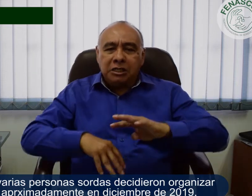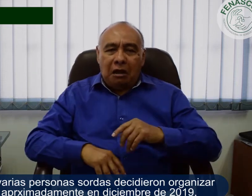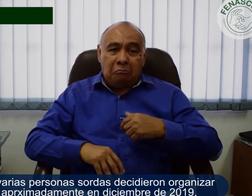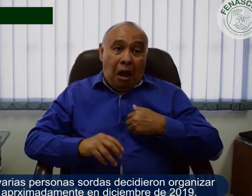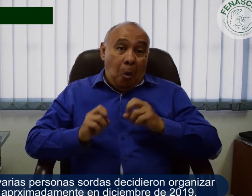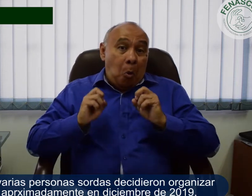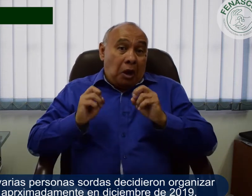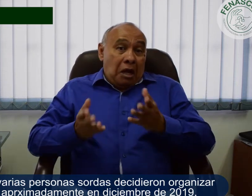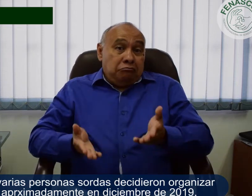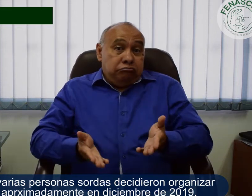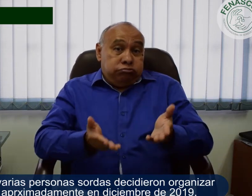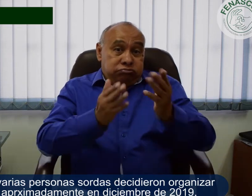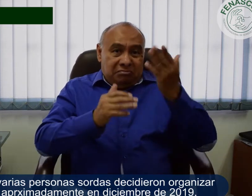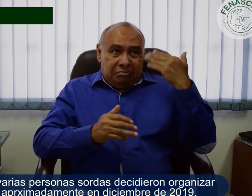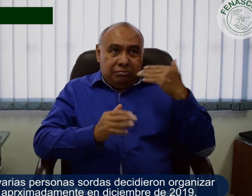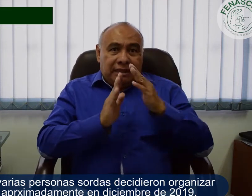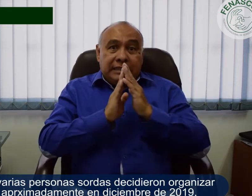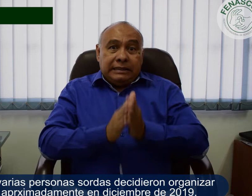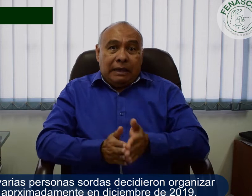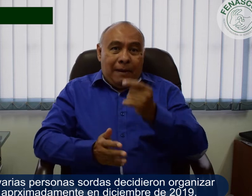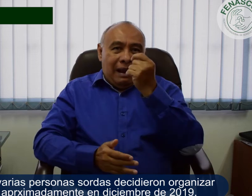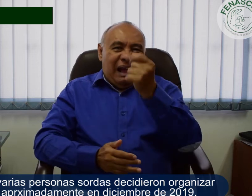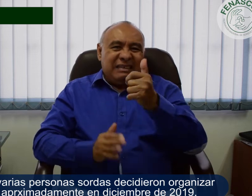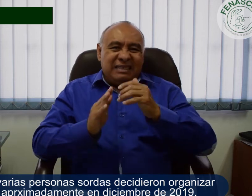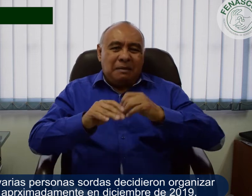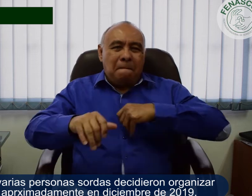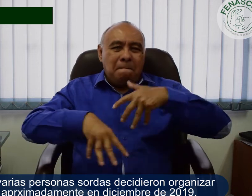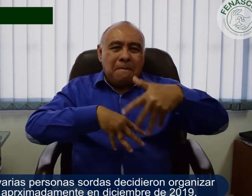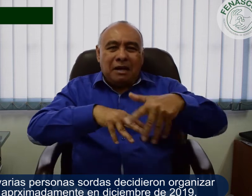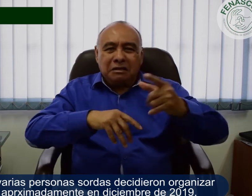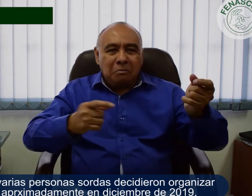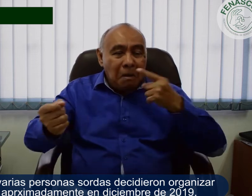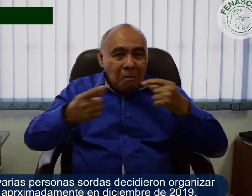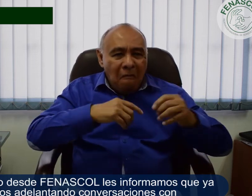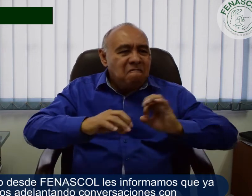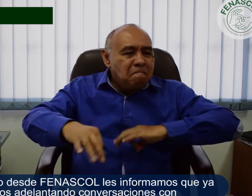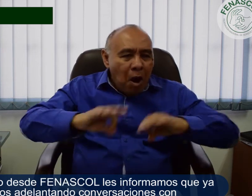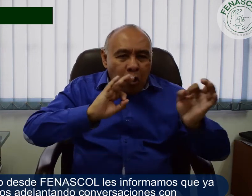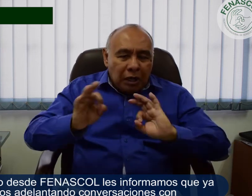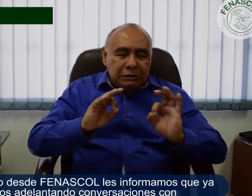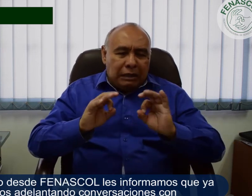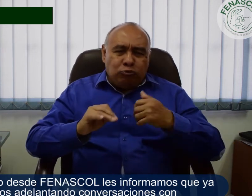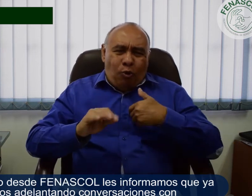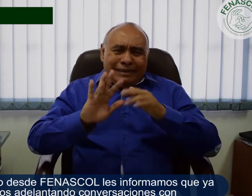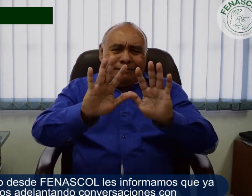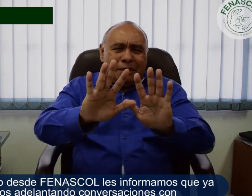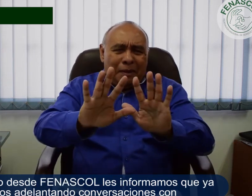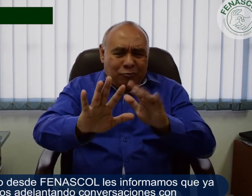personas sordas decidieron organizar una marcha aproximadamente en diciembre de 2019. En ese momento desde FENASCOL les